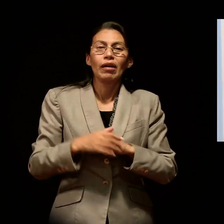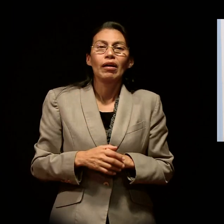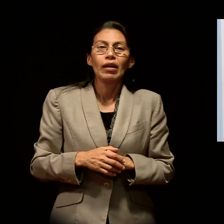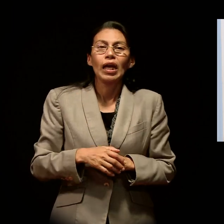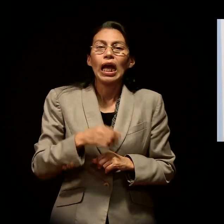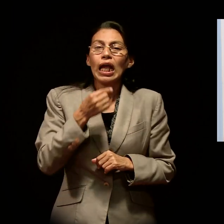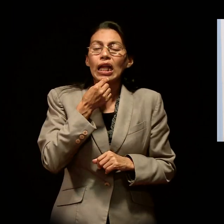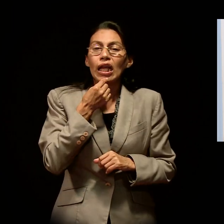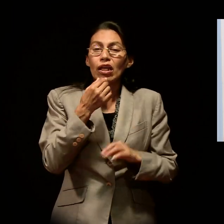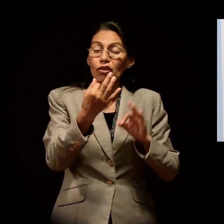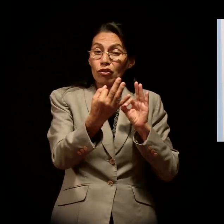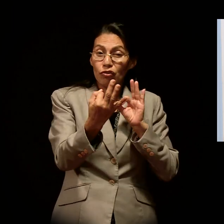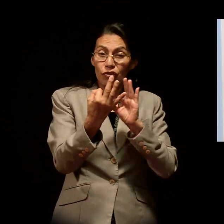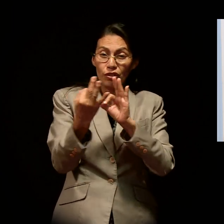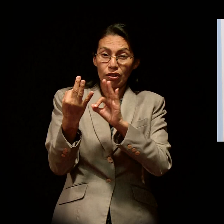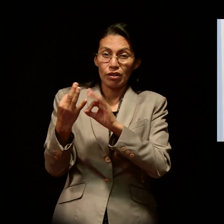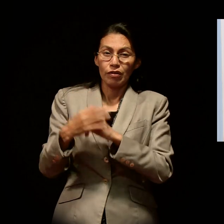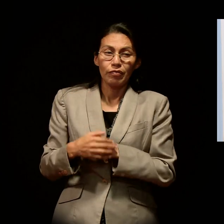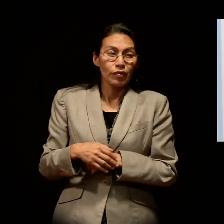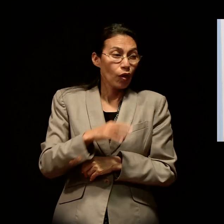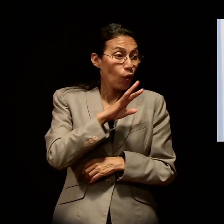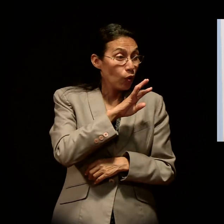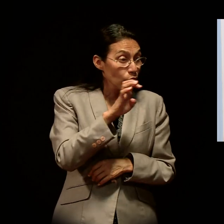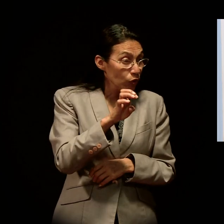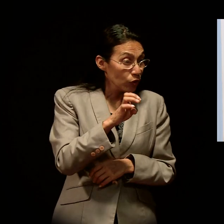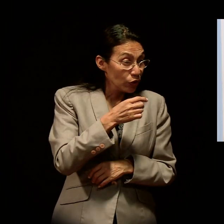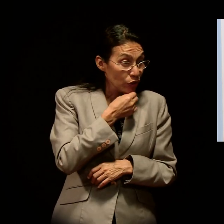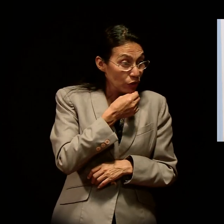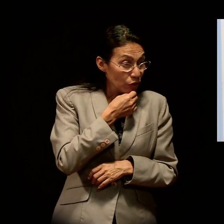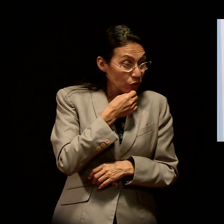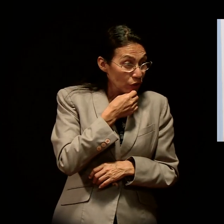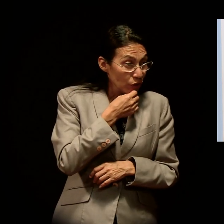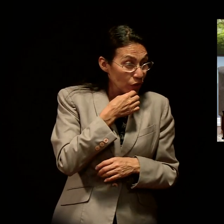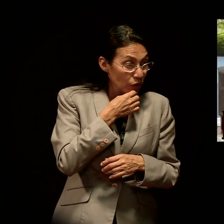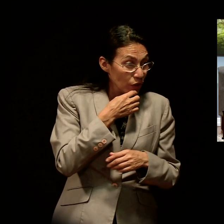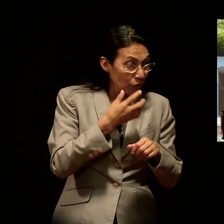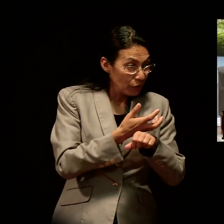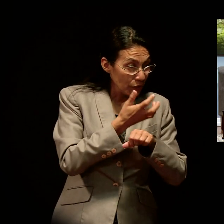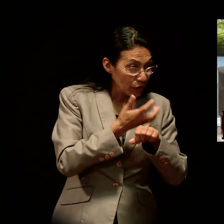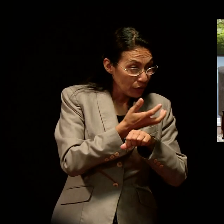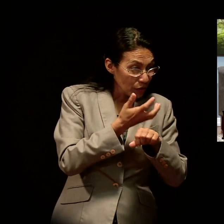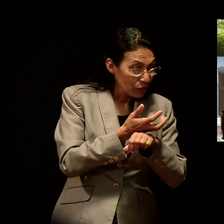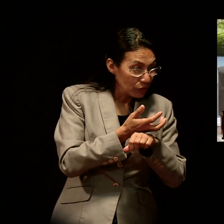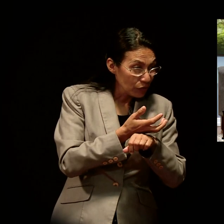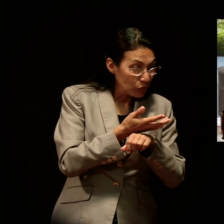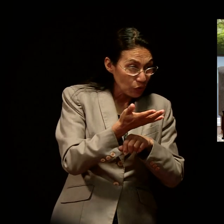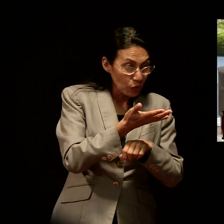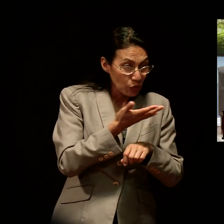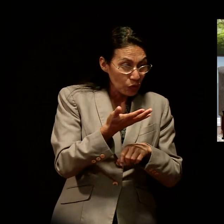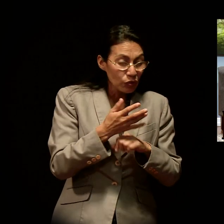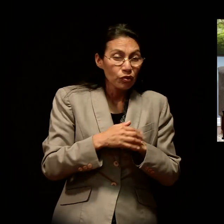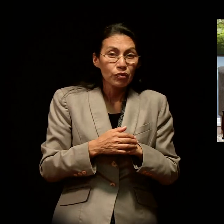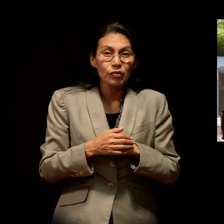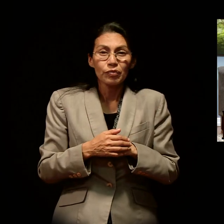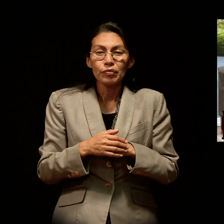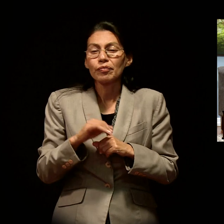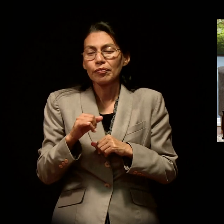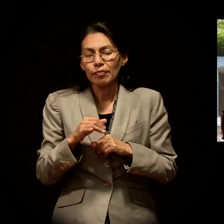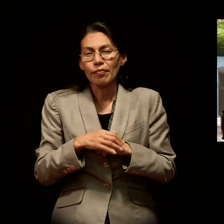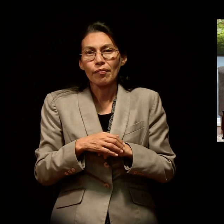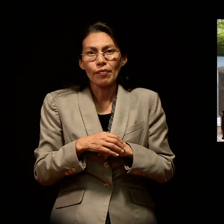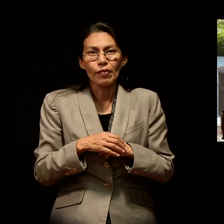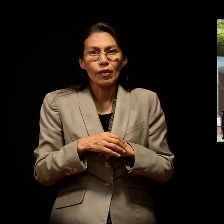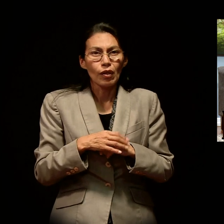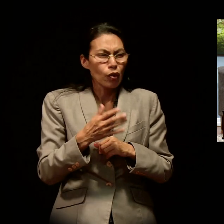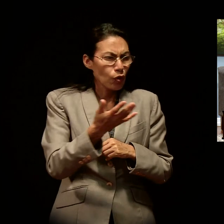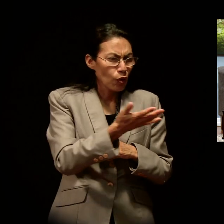mí me colocaron frente al agua niños americanos sí eran los invitados para los que habían